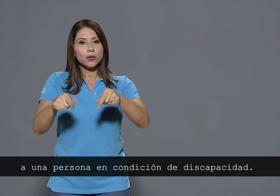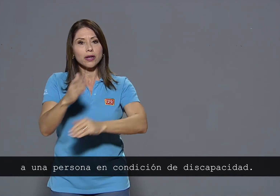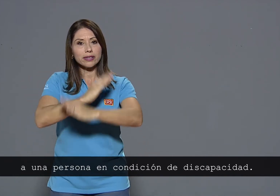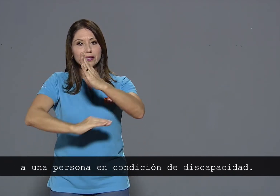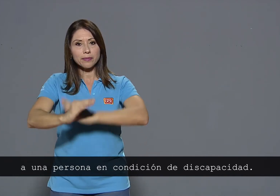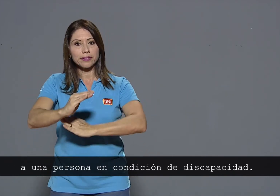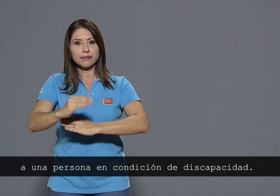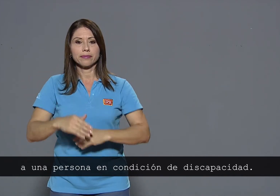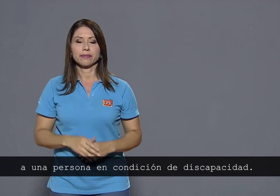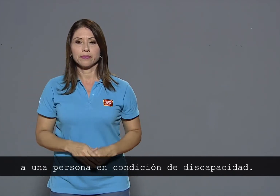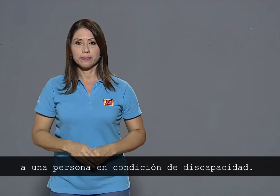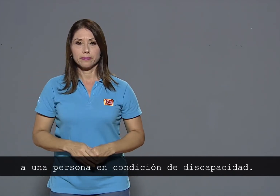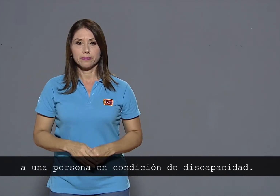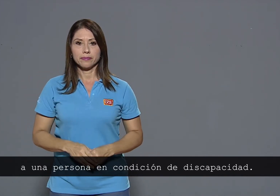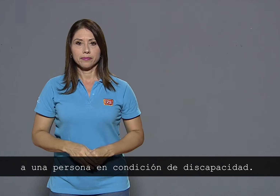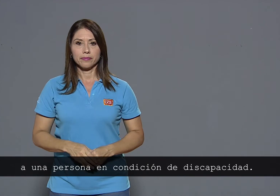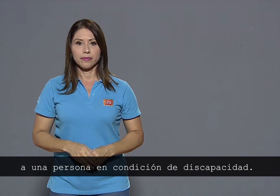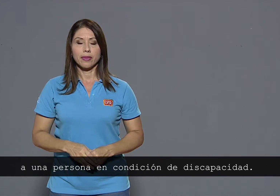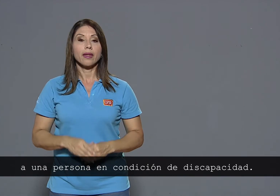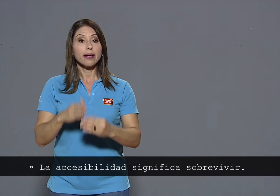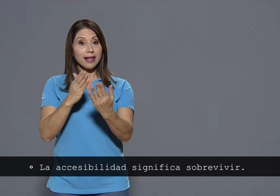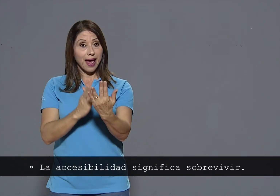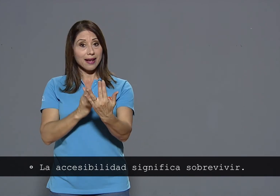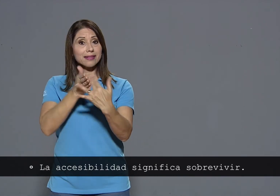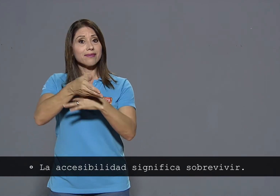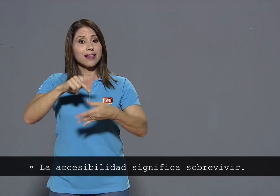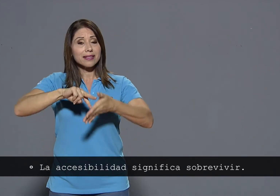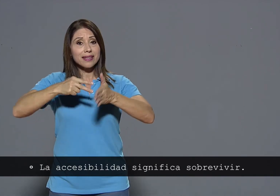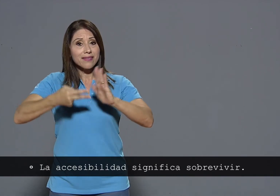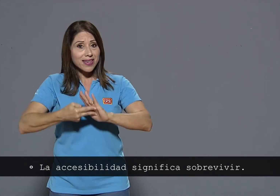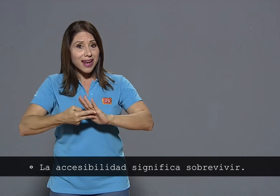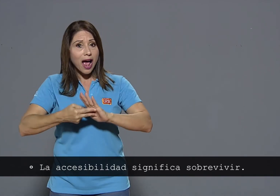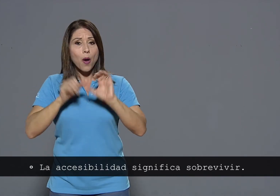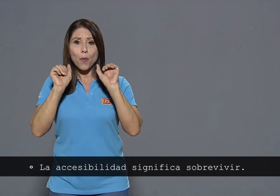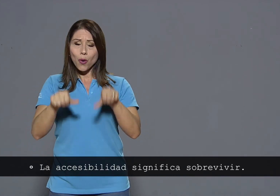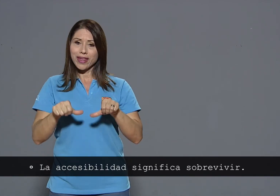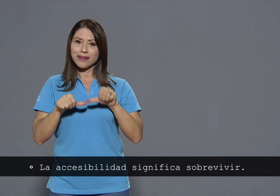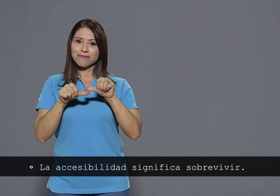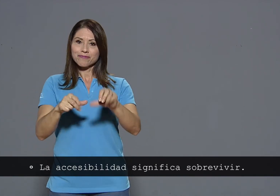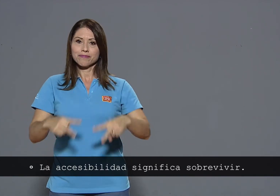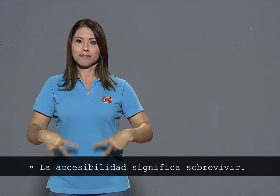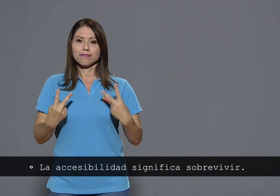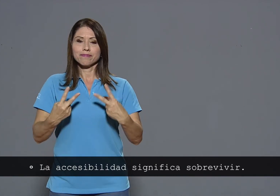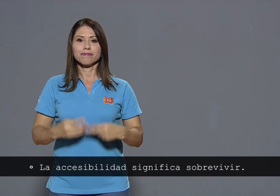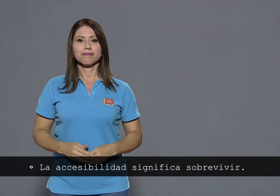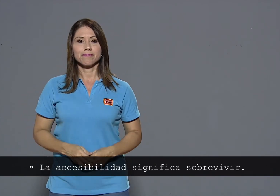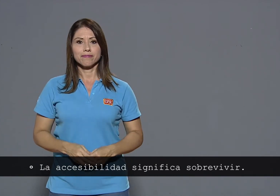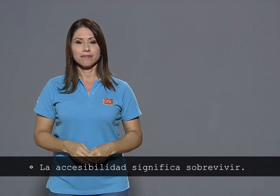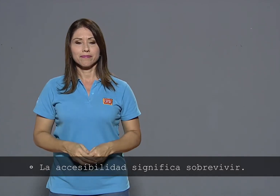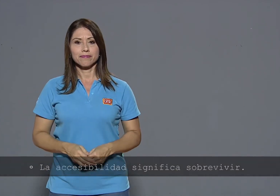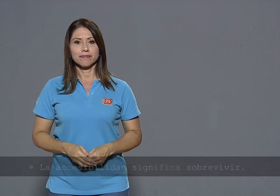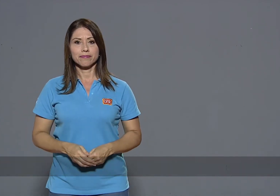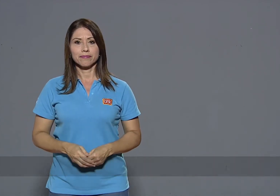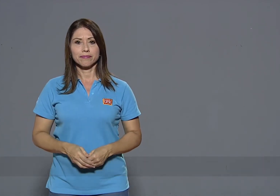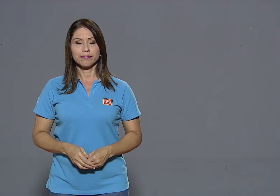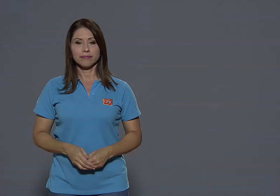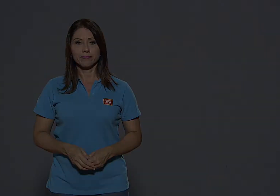una persona en condición de discapacidad. La accesibilidad significa sobrevivir.